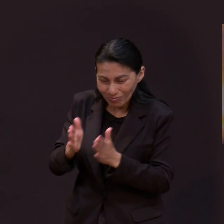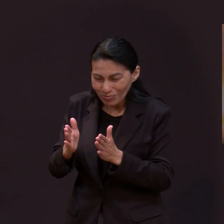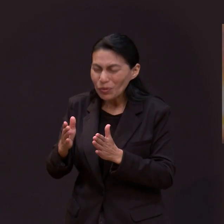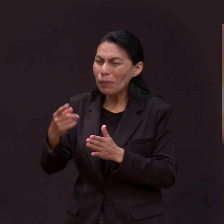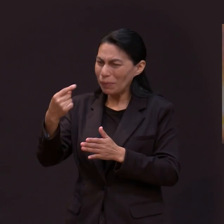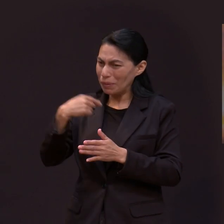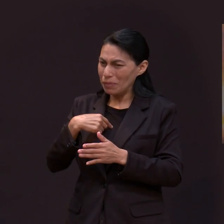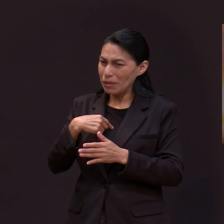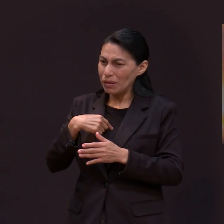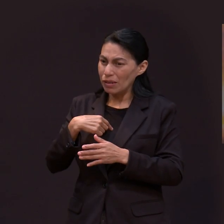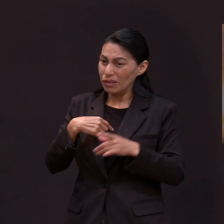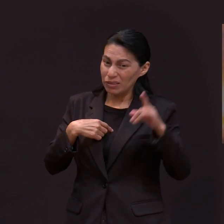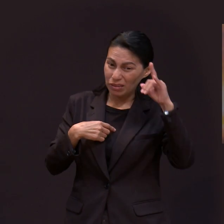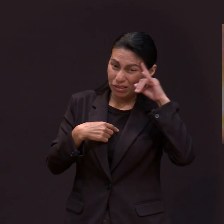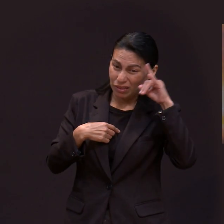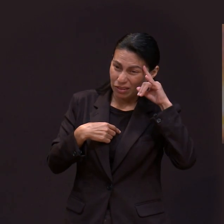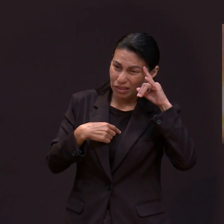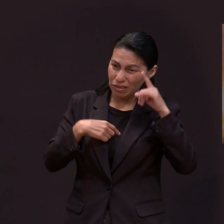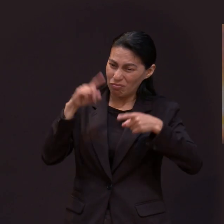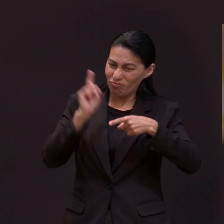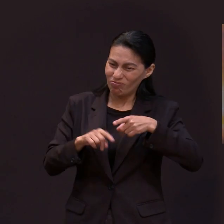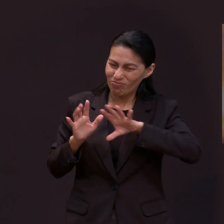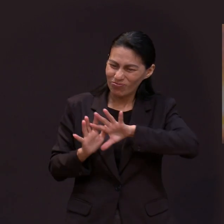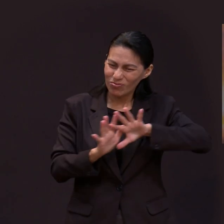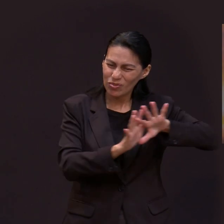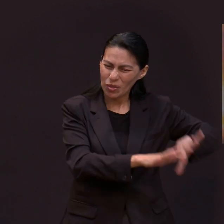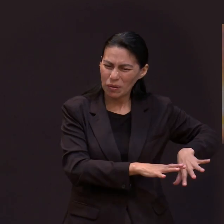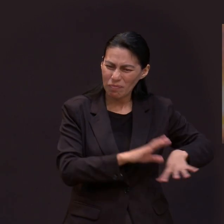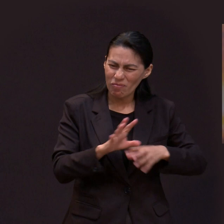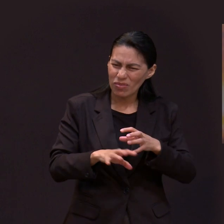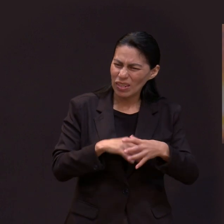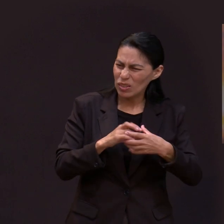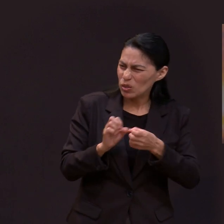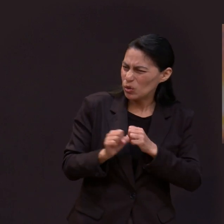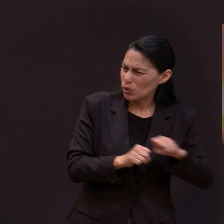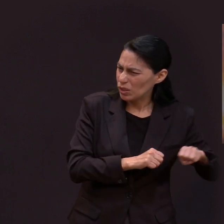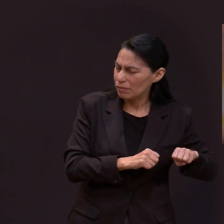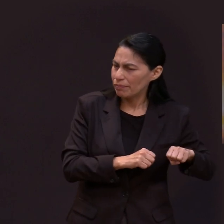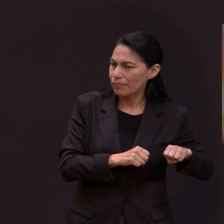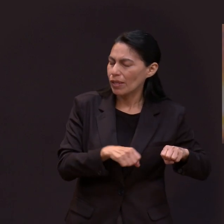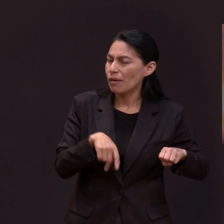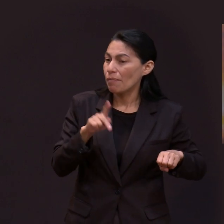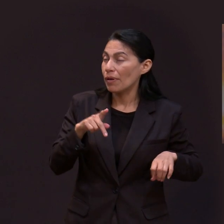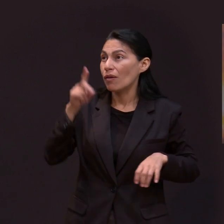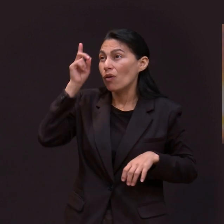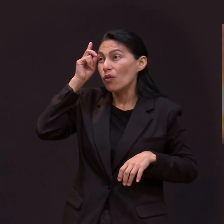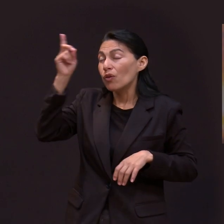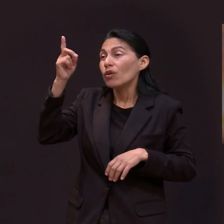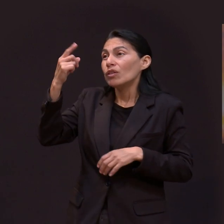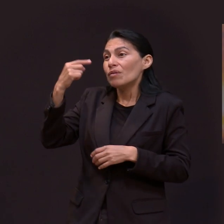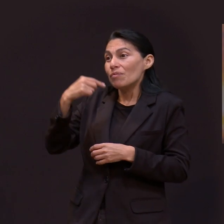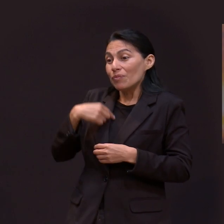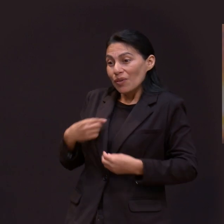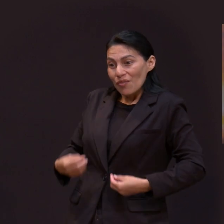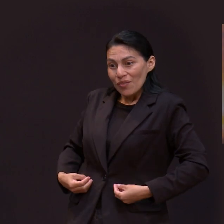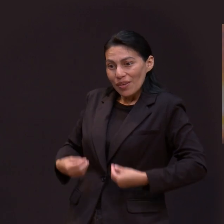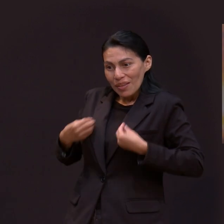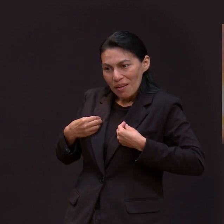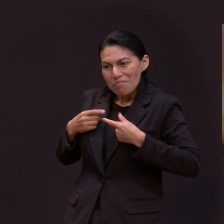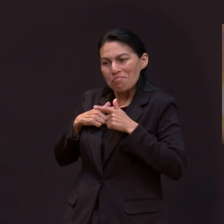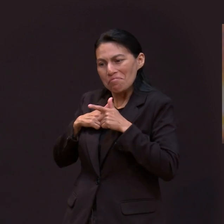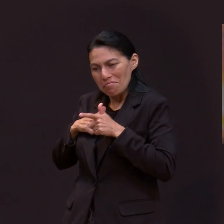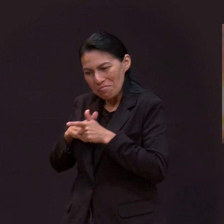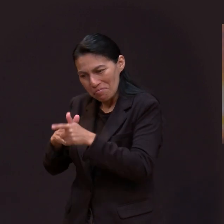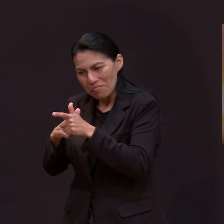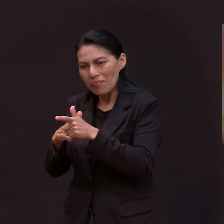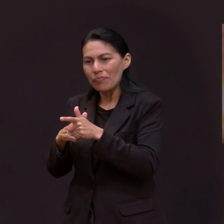tenía un plan para mí no y el enemigo quería entorpecer la a él quería destruir ese plan entonces este dios preservó